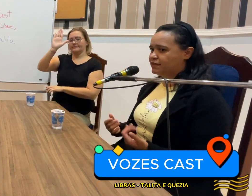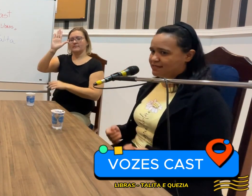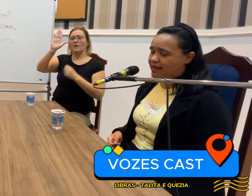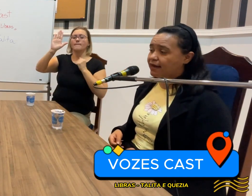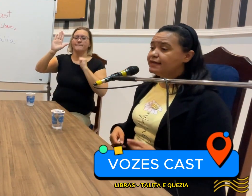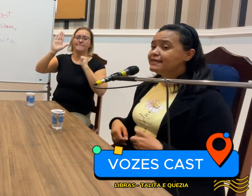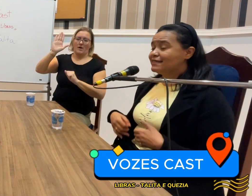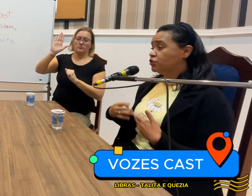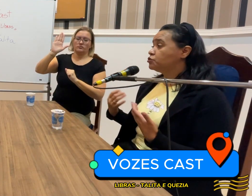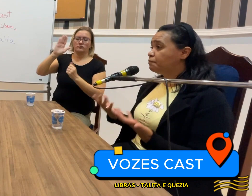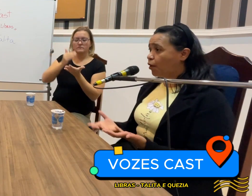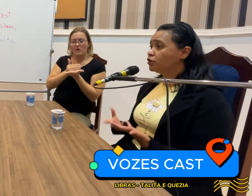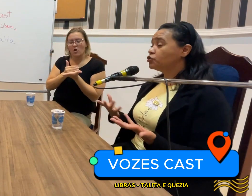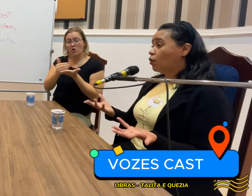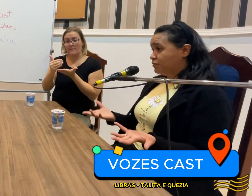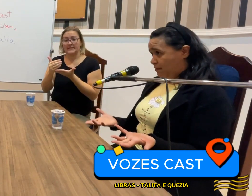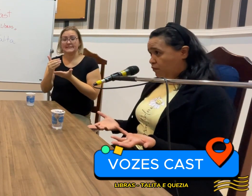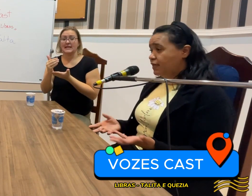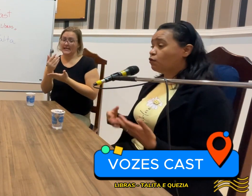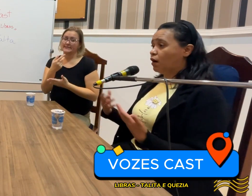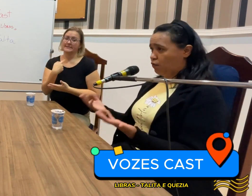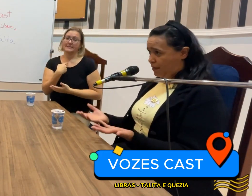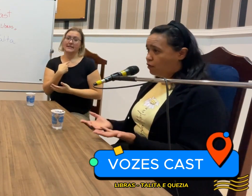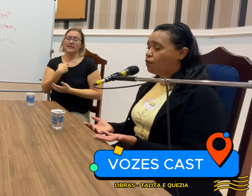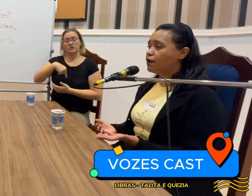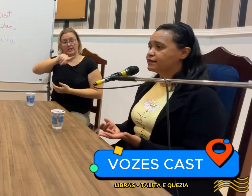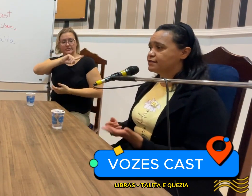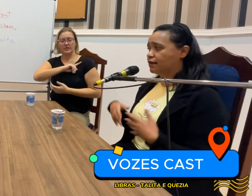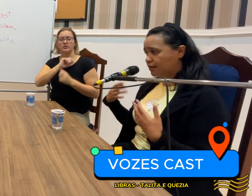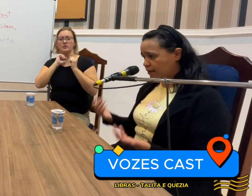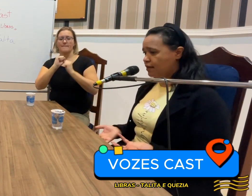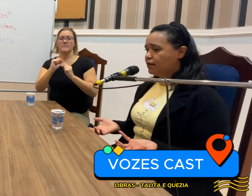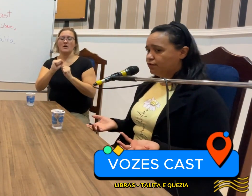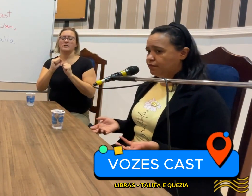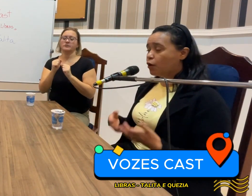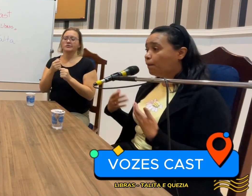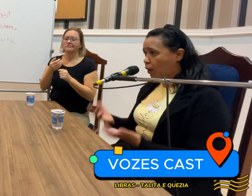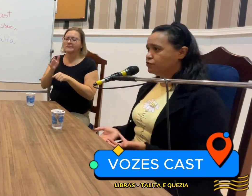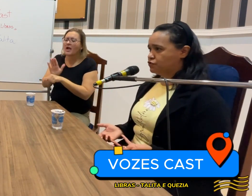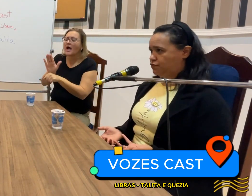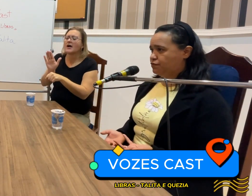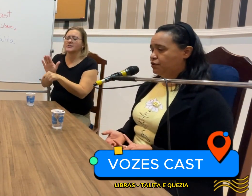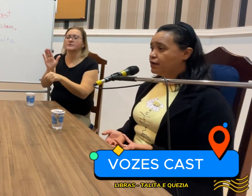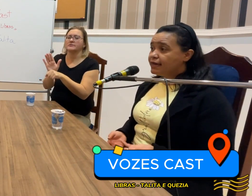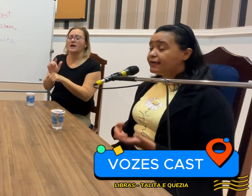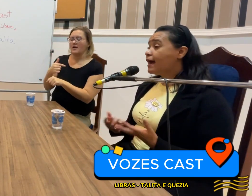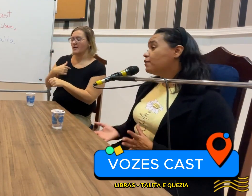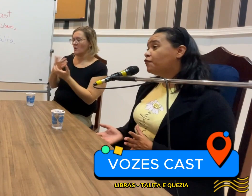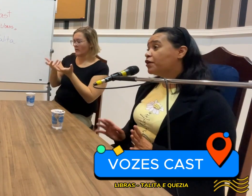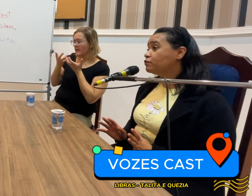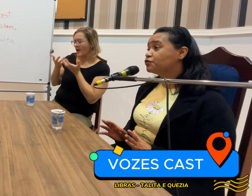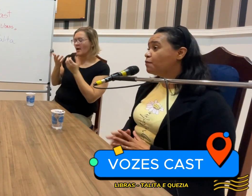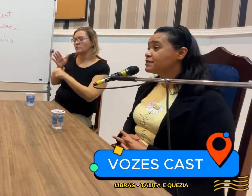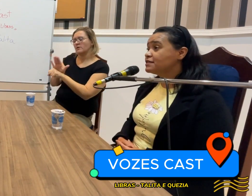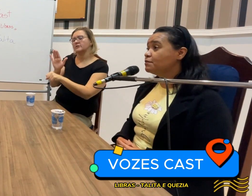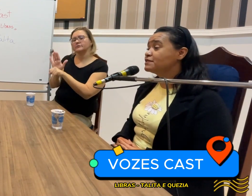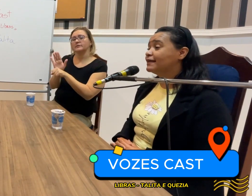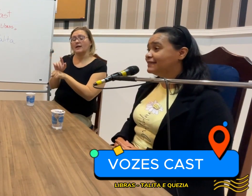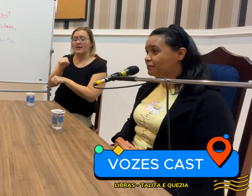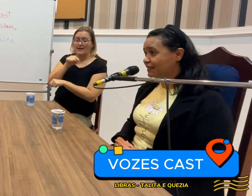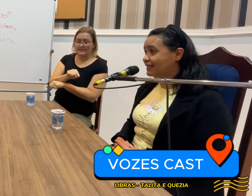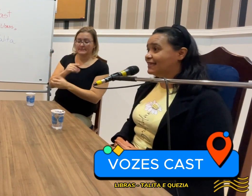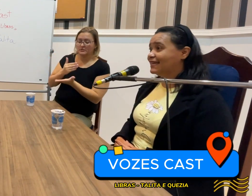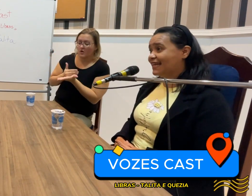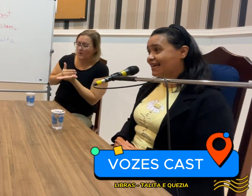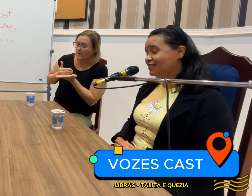pode começar, se a gente pode contribuir com alguma coisa, eu posso. E aí foi onde começamos